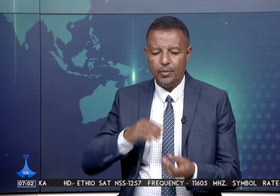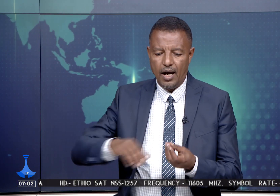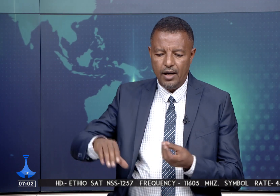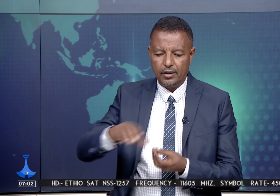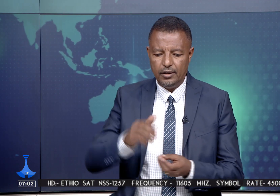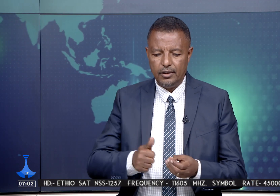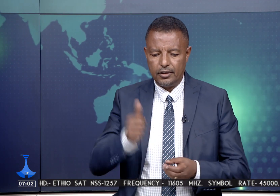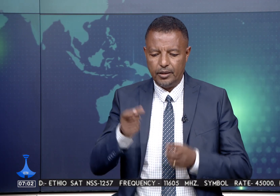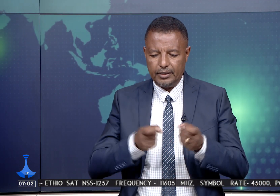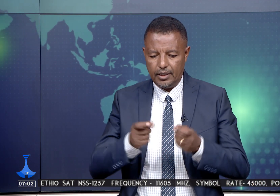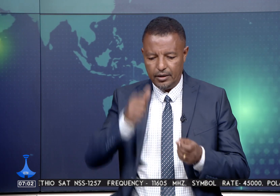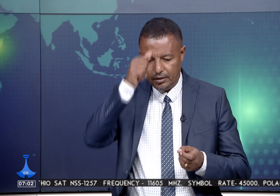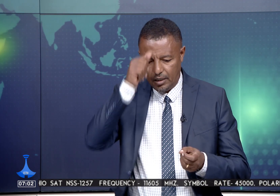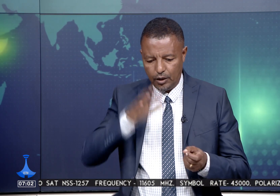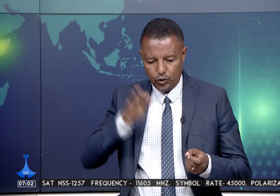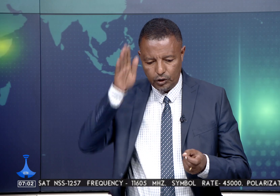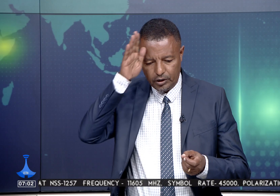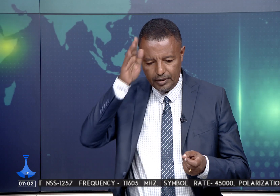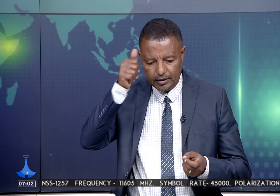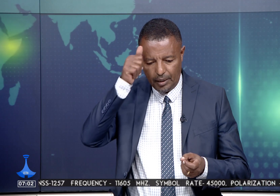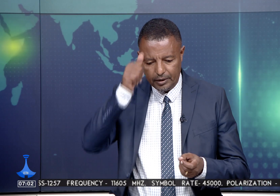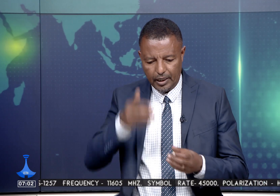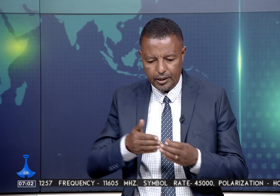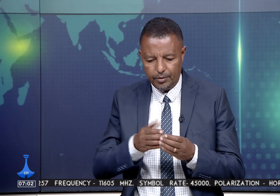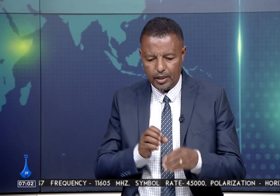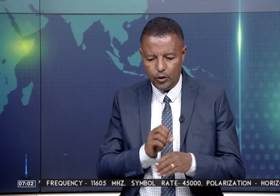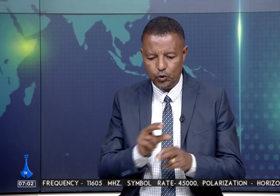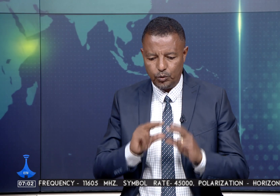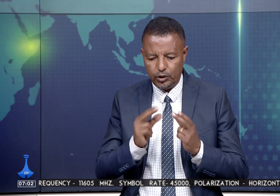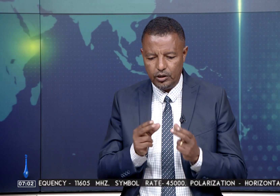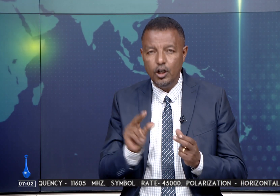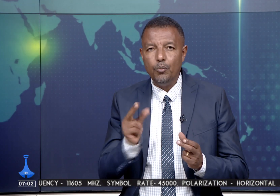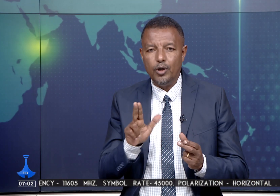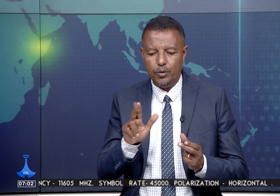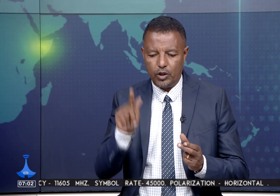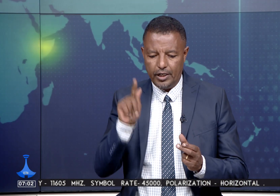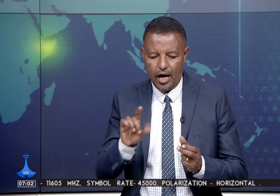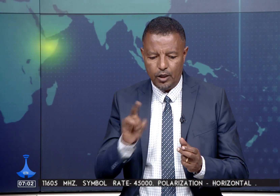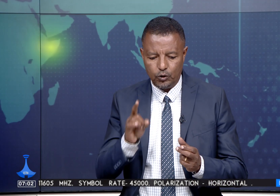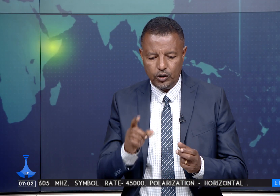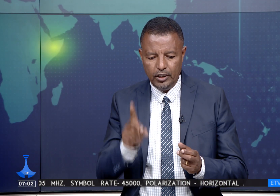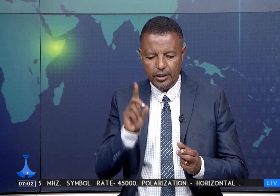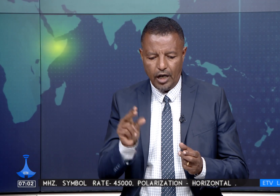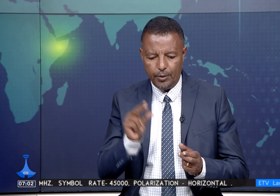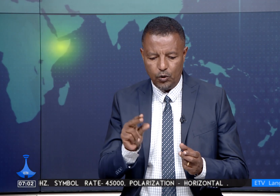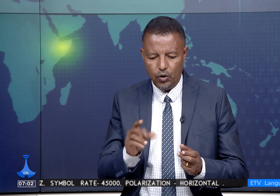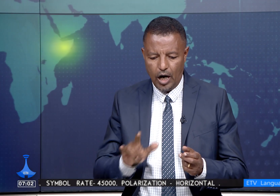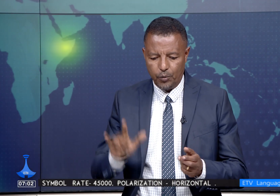በኦሮሚያ ክልል ርዕሰ መስተዳድር አቶ ሽመልስ አብዲሳ የተመራሉ ቡድን በቦረና ዞን የአቤሎ